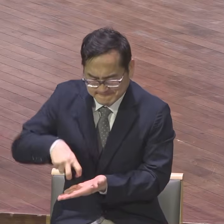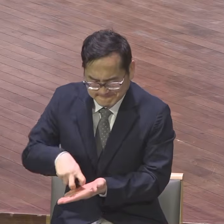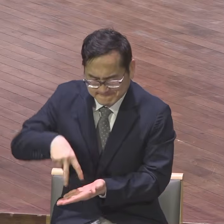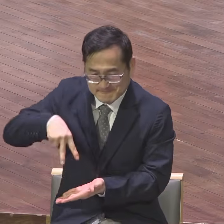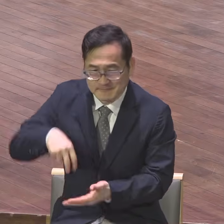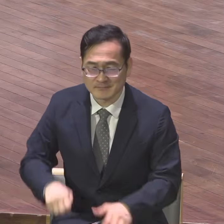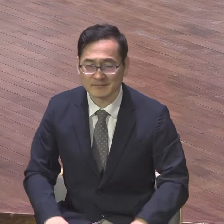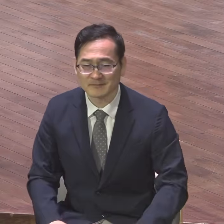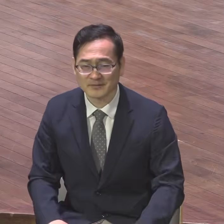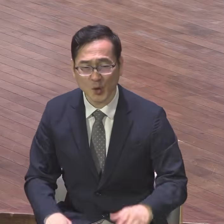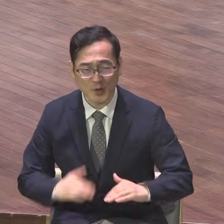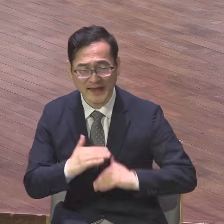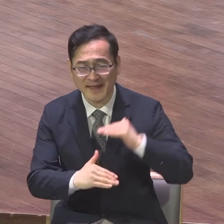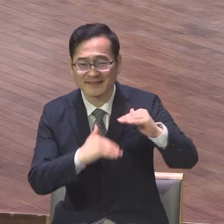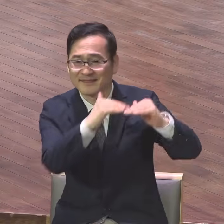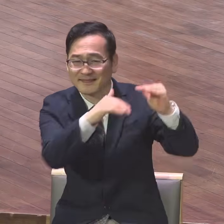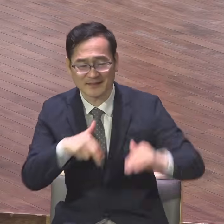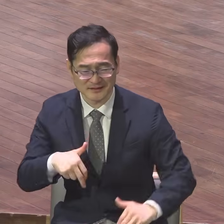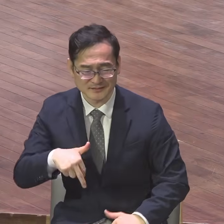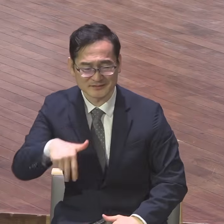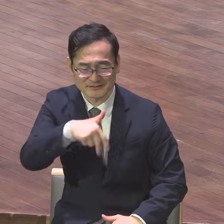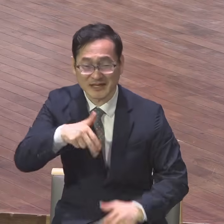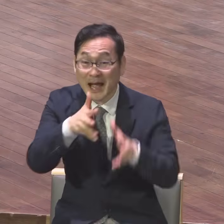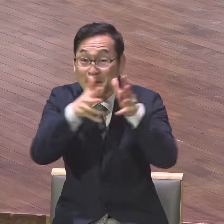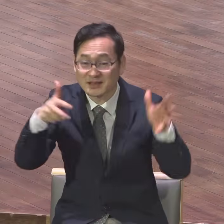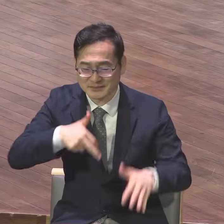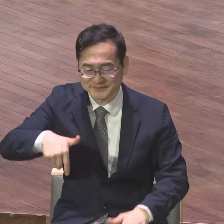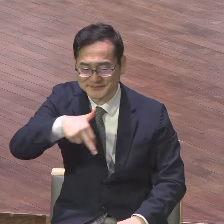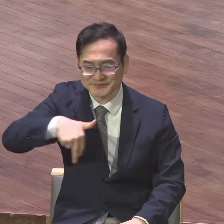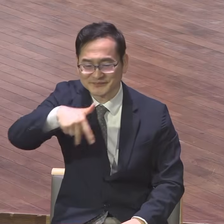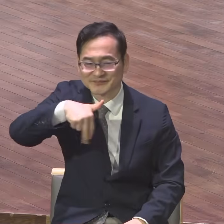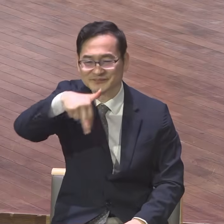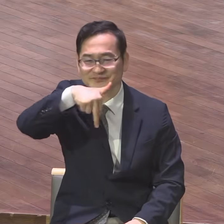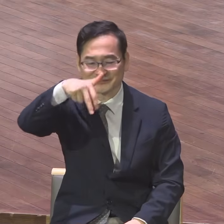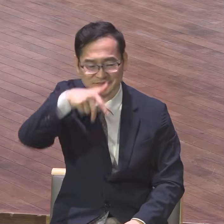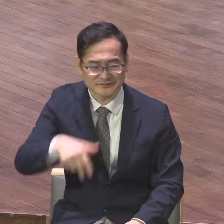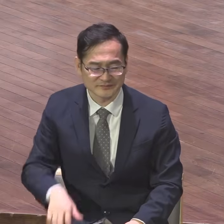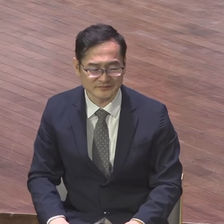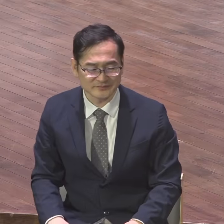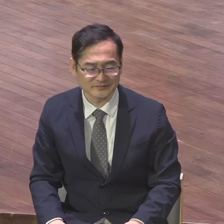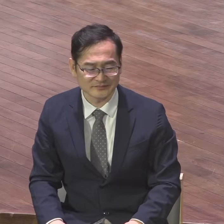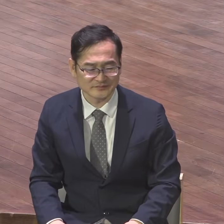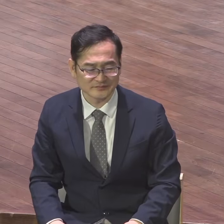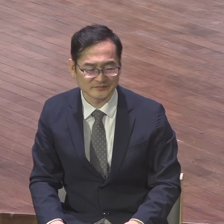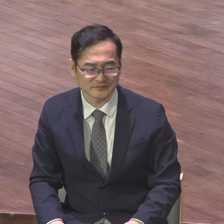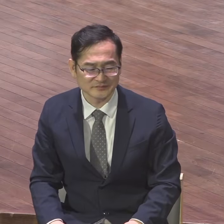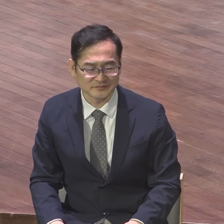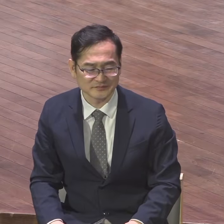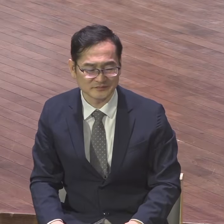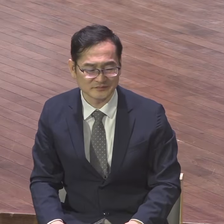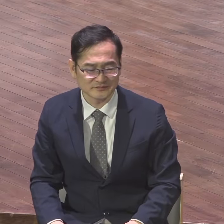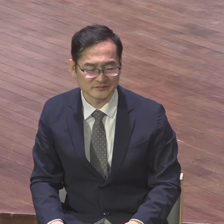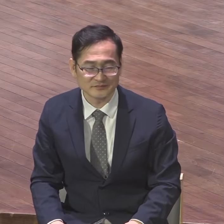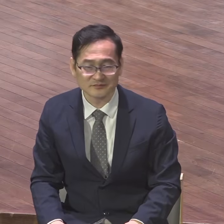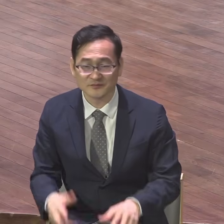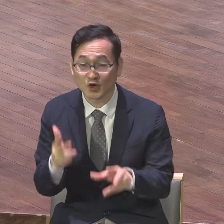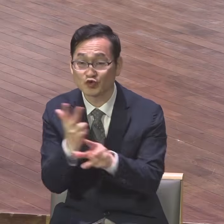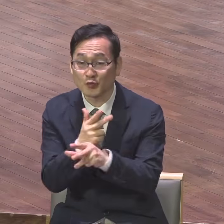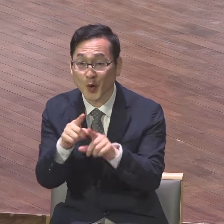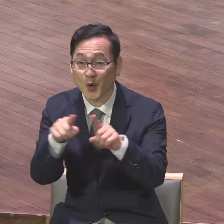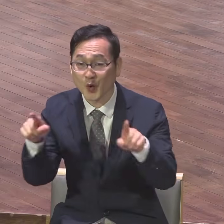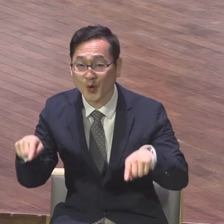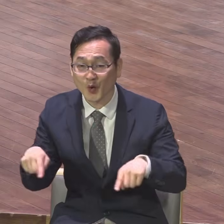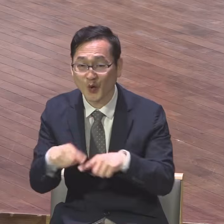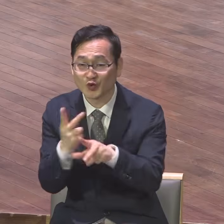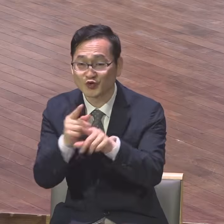하나님 101호 102호 202호 204호 쭉 어제도 전부 주부를, 전에는